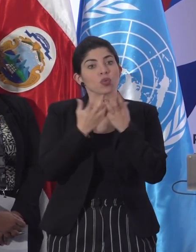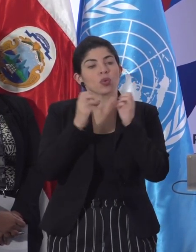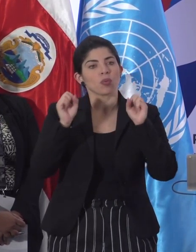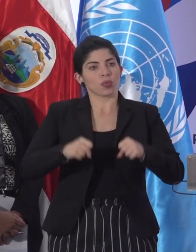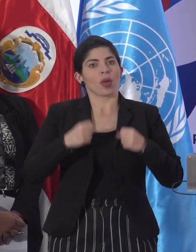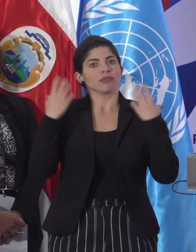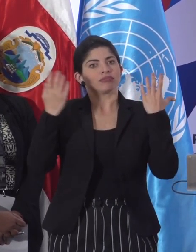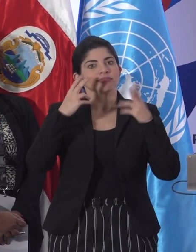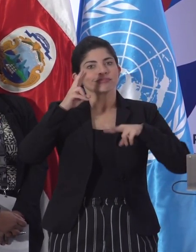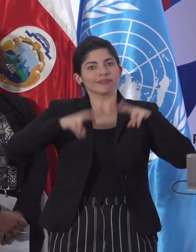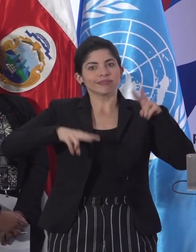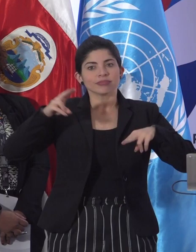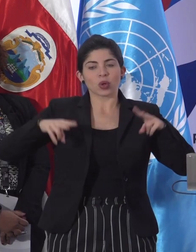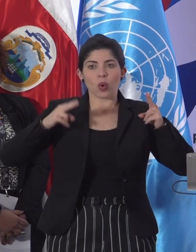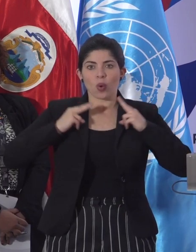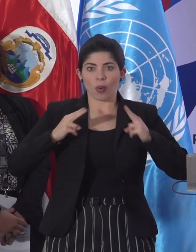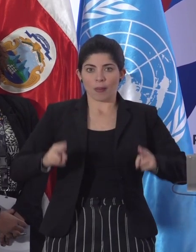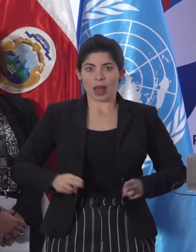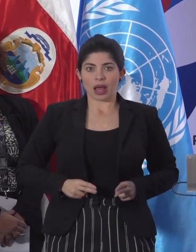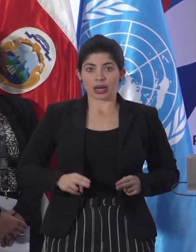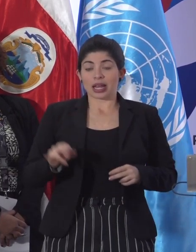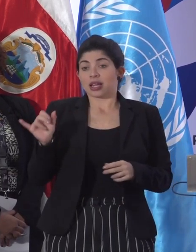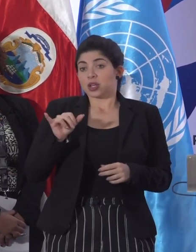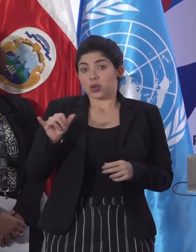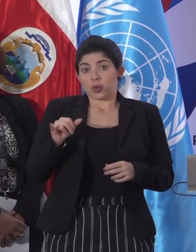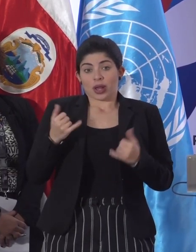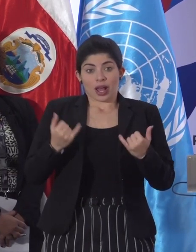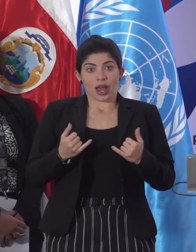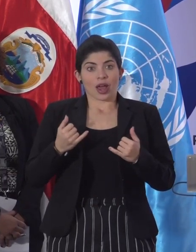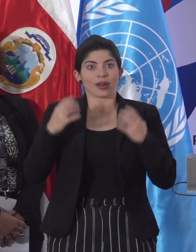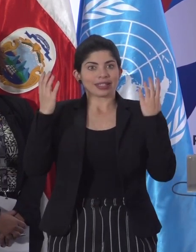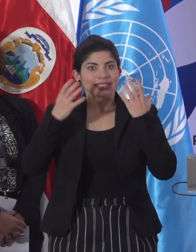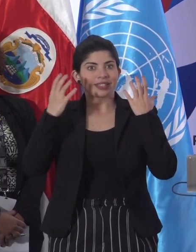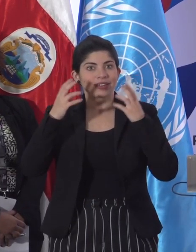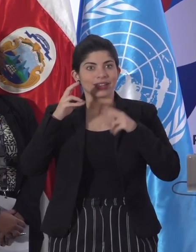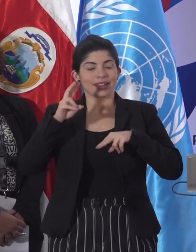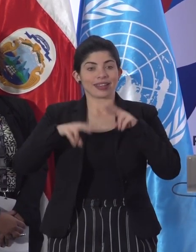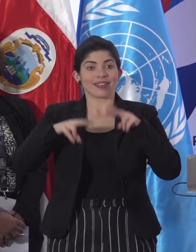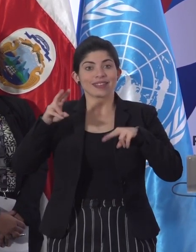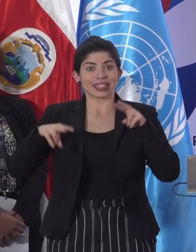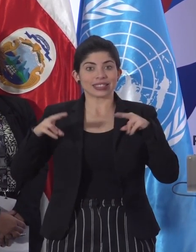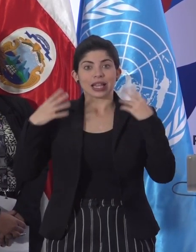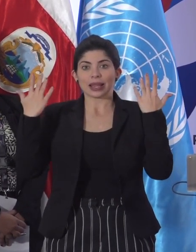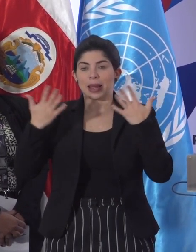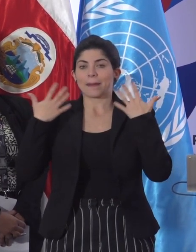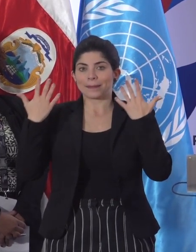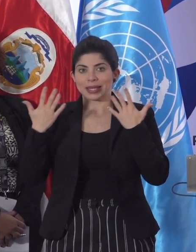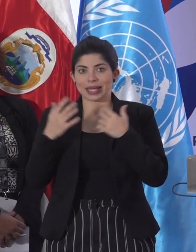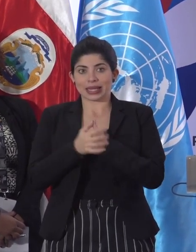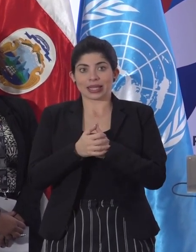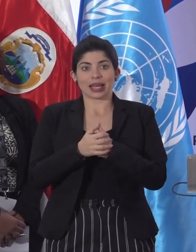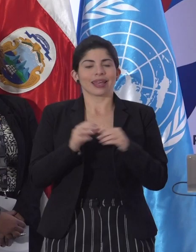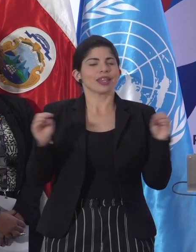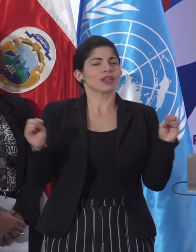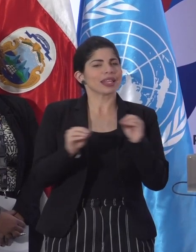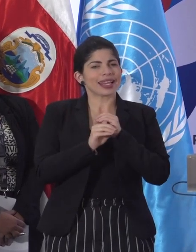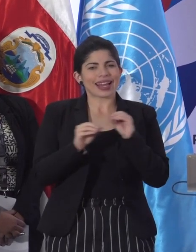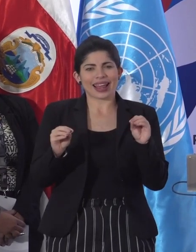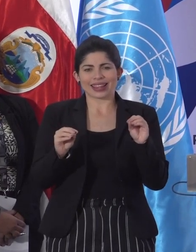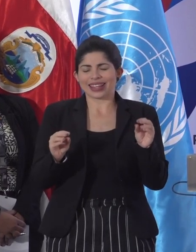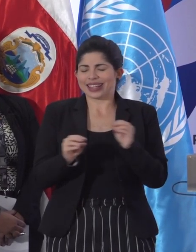celebremos la diversidad humana al igual que celebramos la diversidad ambiental, y donde nadie,